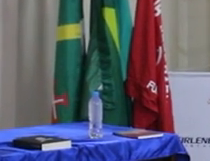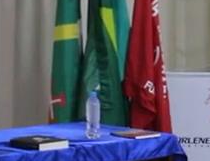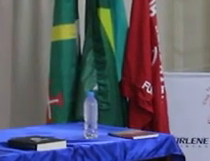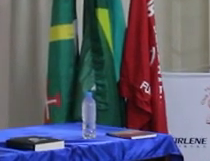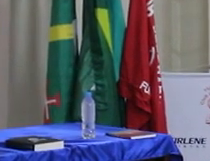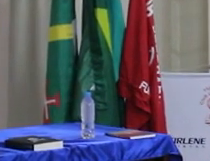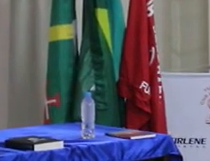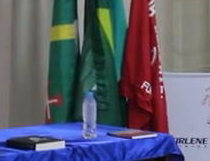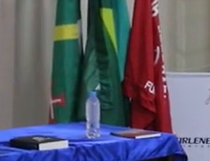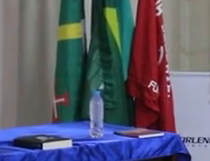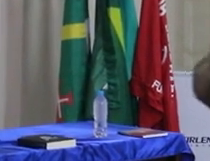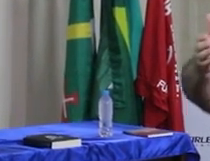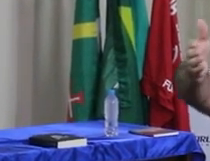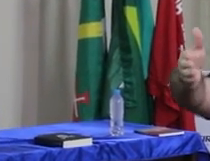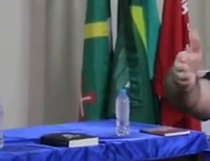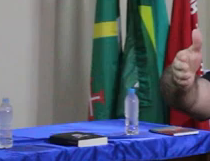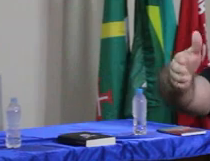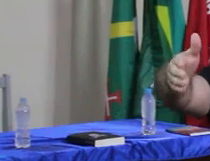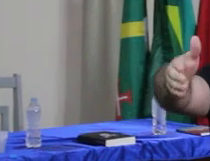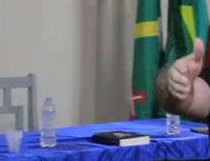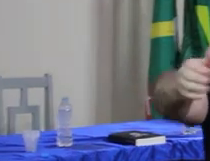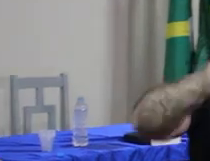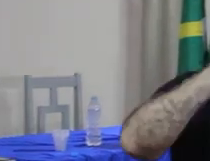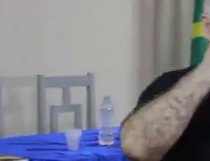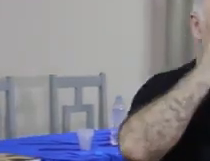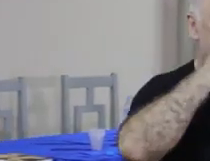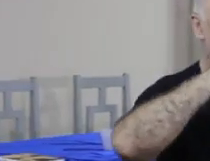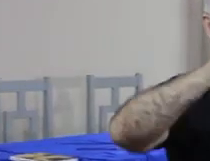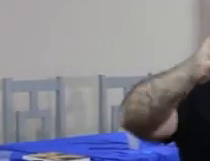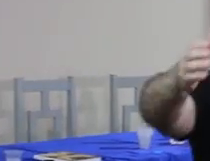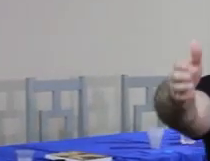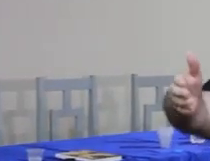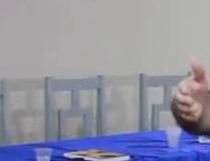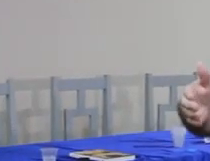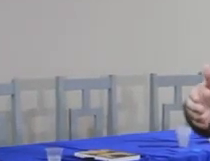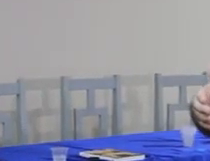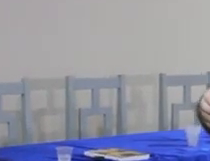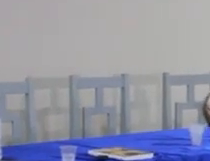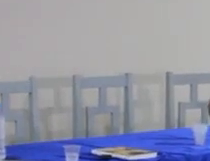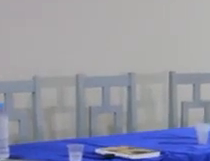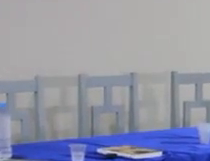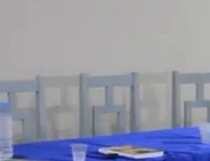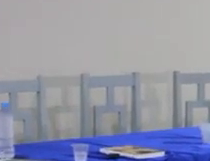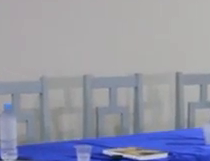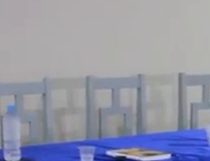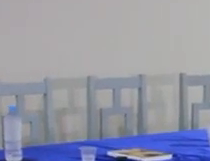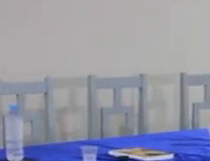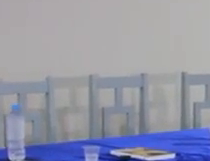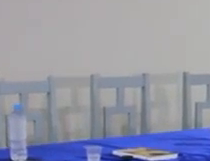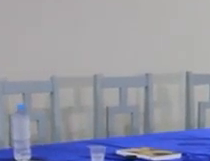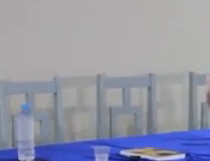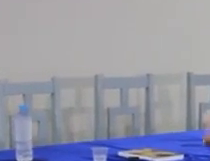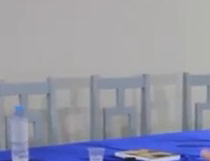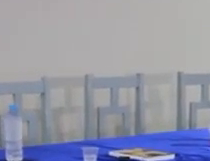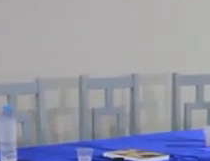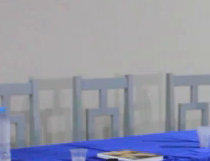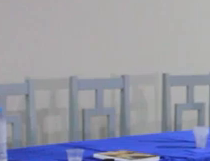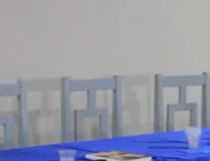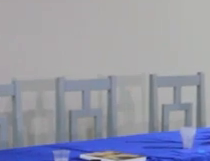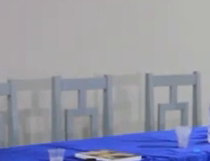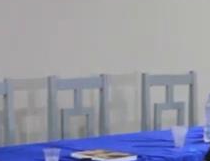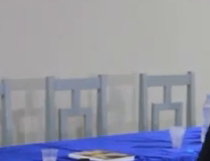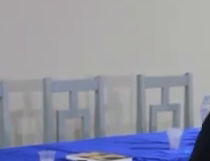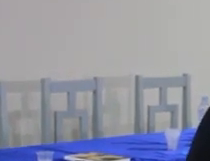WhatsApp, eu recebo o primeiro bom dia do dia, eu recebo do Eduardo Andrade, que dispensa